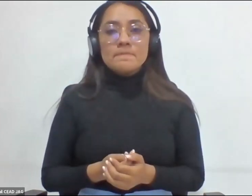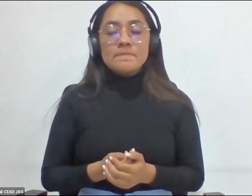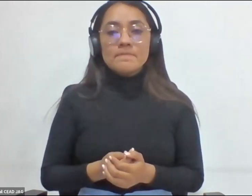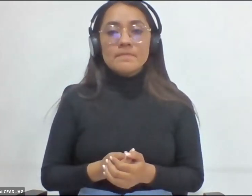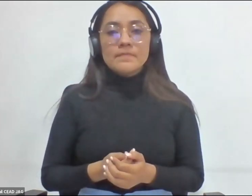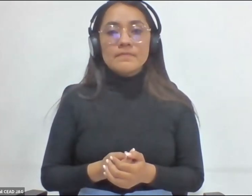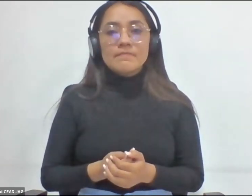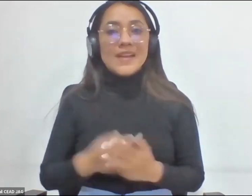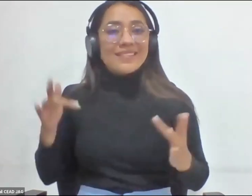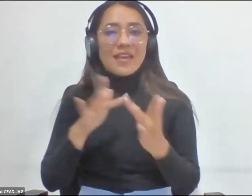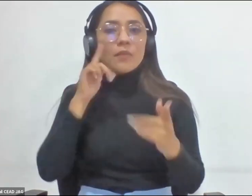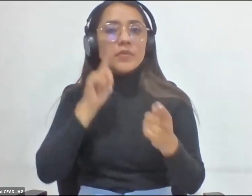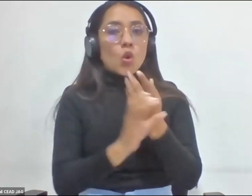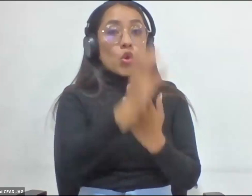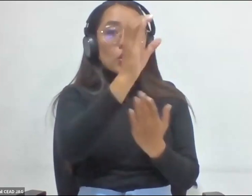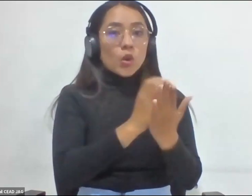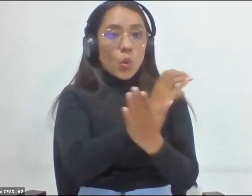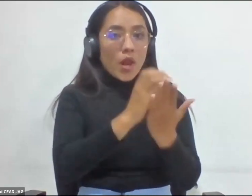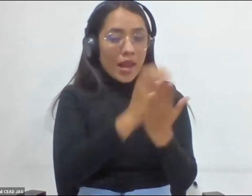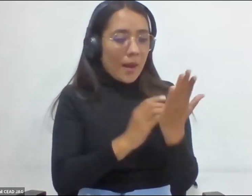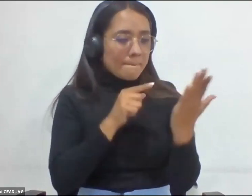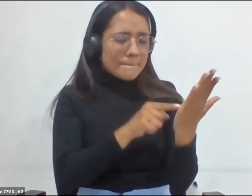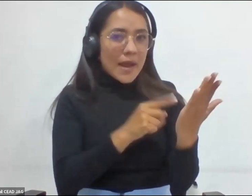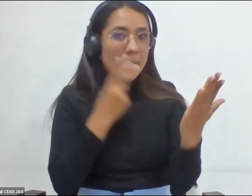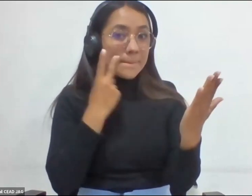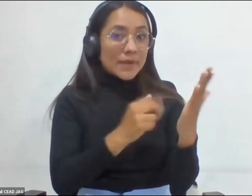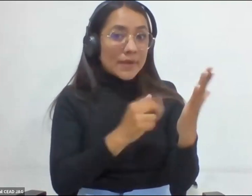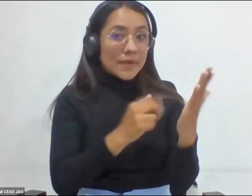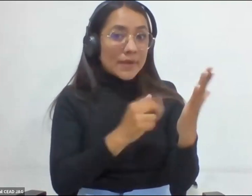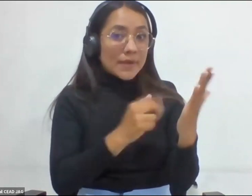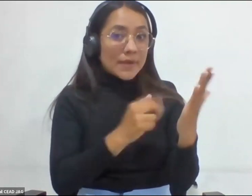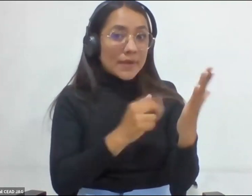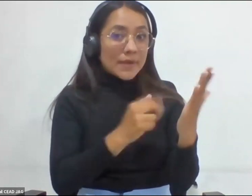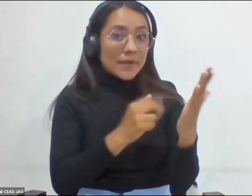de acuerdo a la malla curricular de diferentes programas académicos